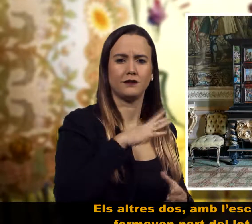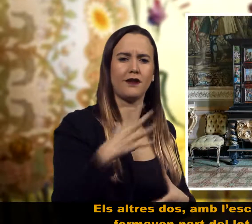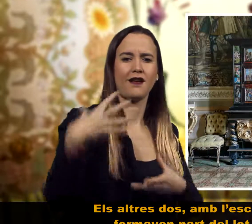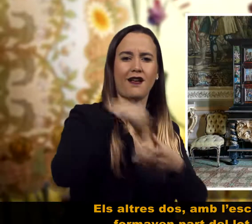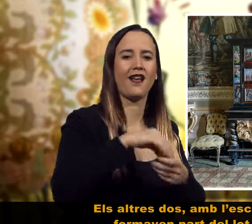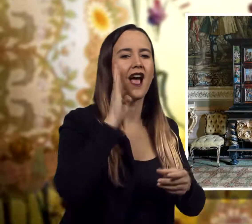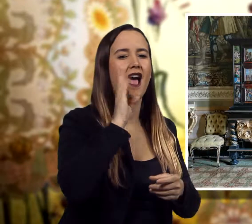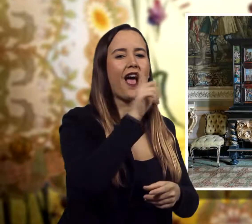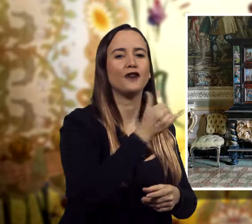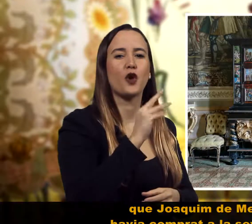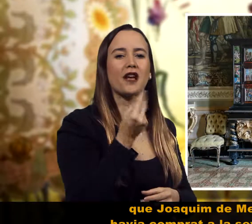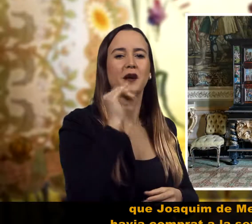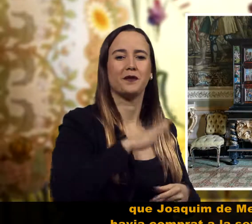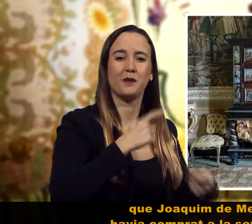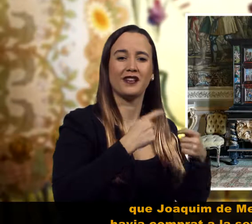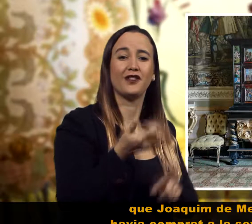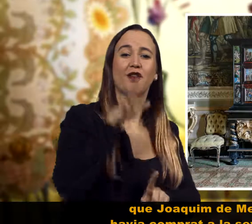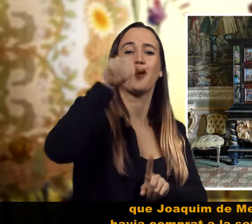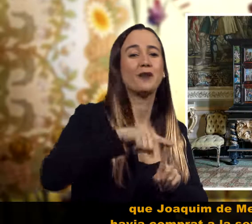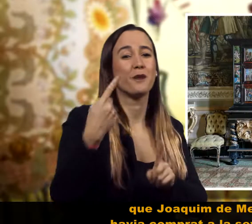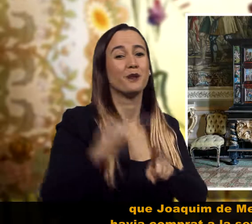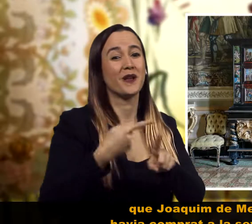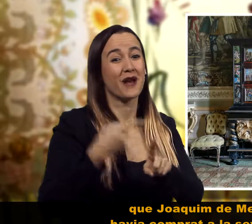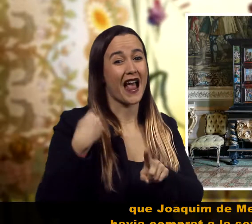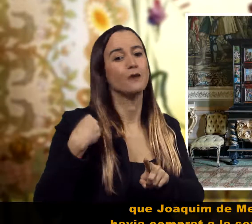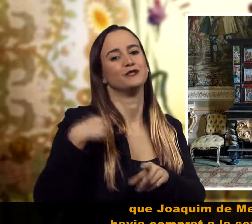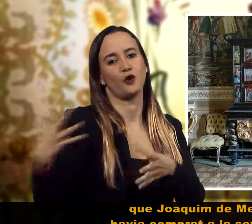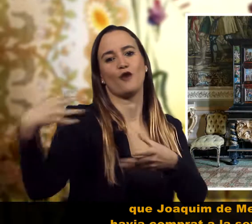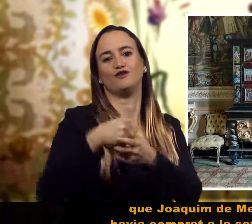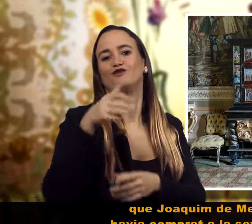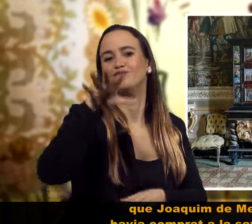formaven part del lot de peces que Joaquim de Mercader havia comprat a la seva cosina,